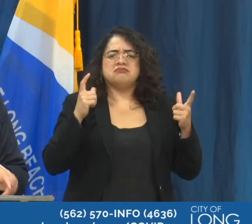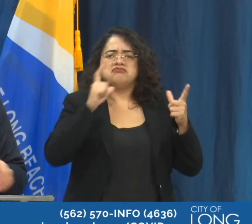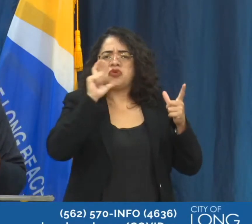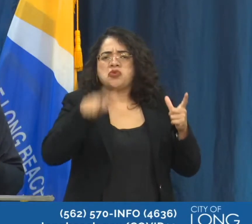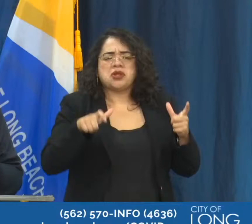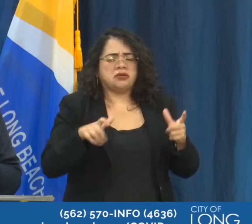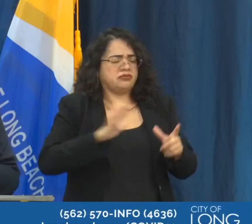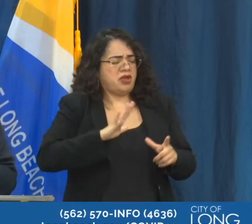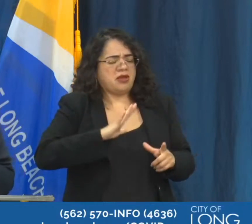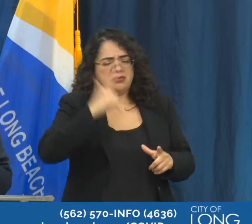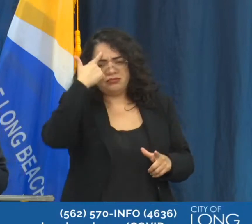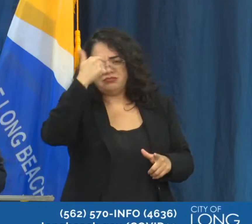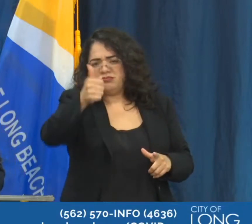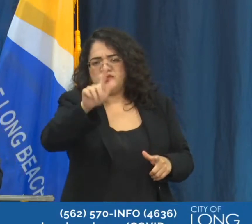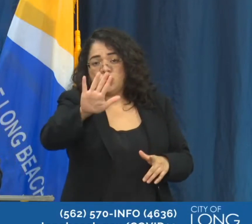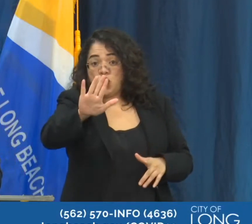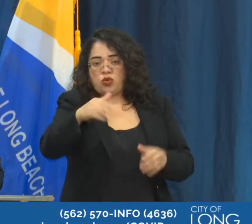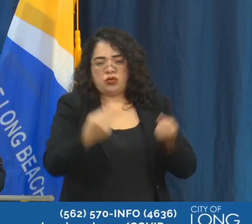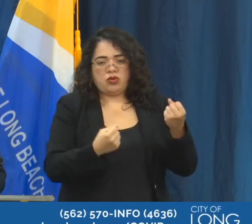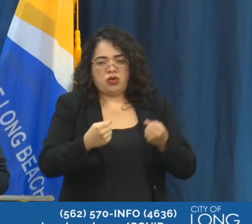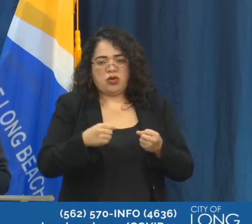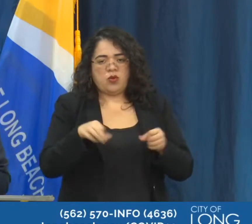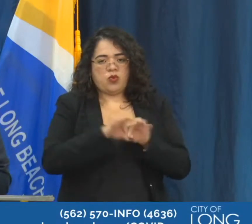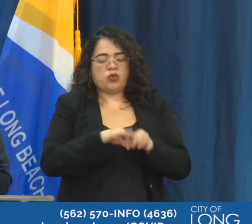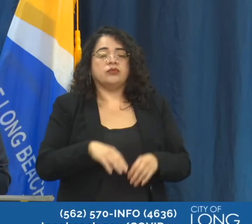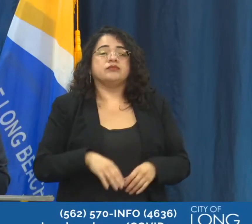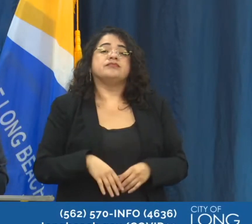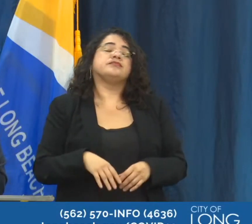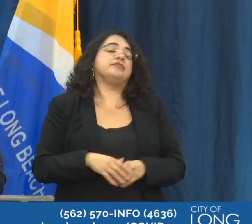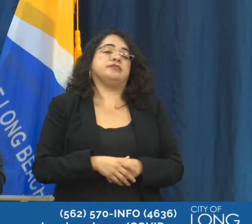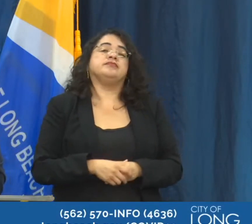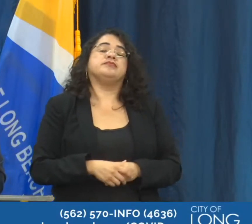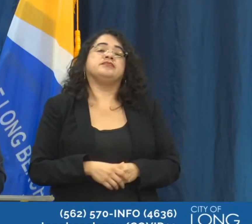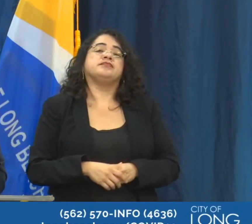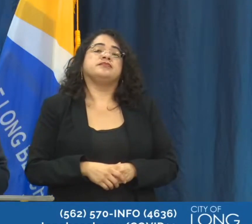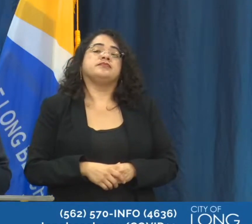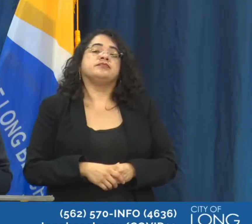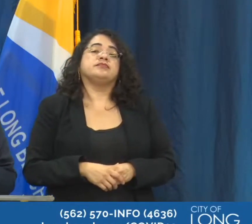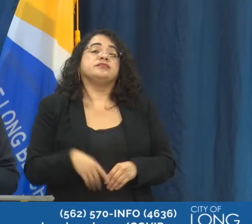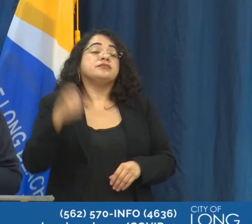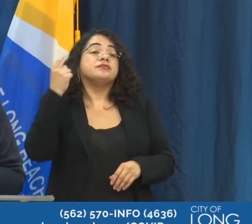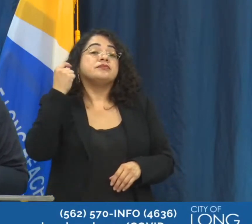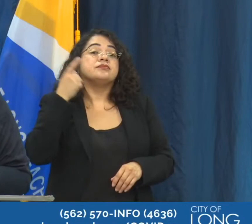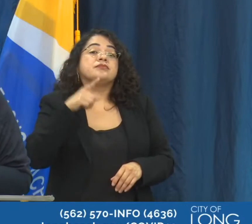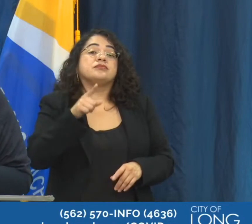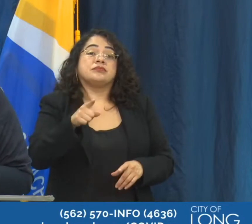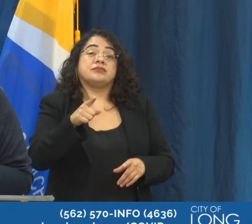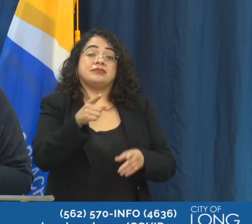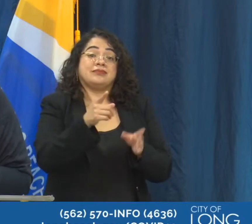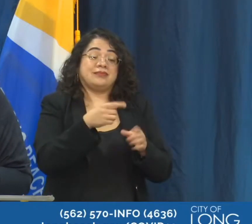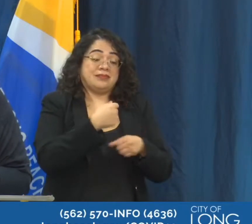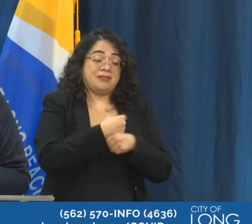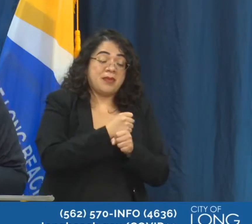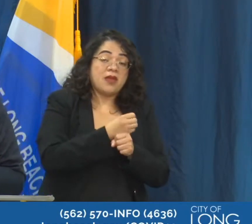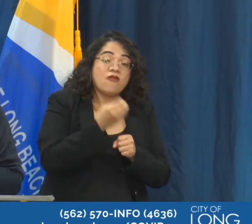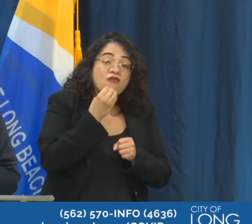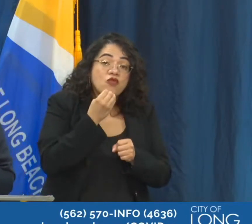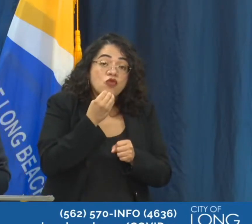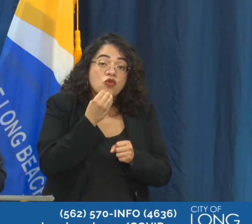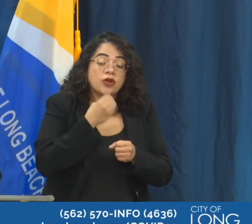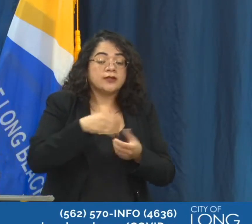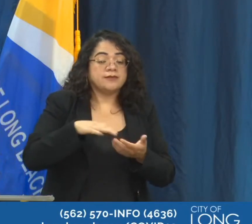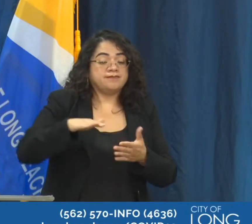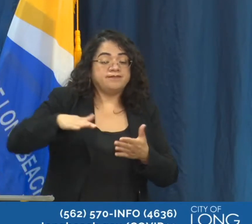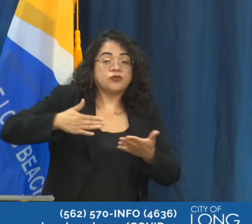en el trabajo y interactuando en el trabajo en miembros del público cuando están preparando alimentos comparten areas